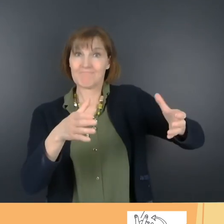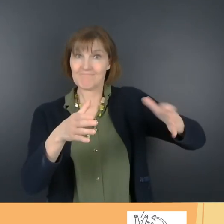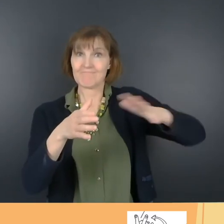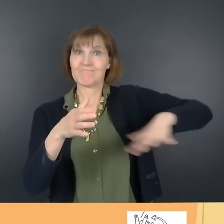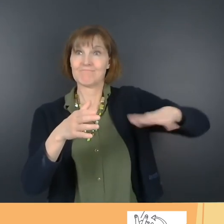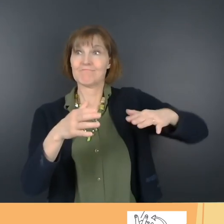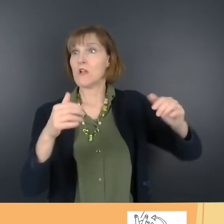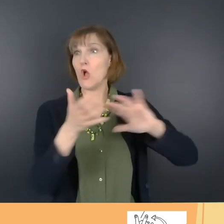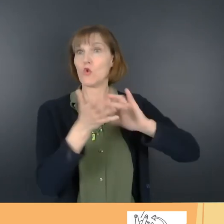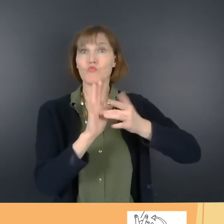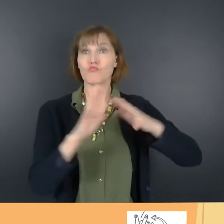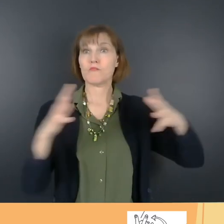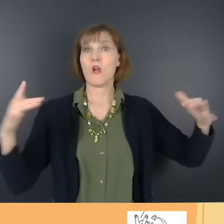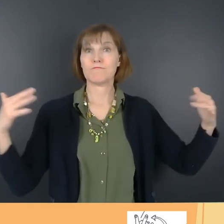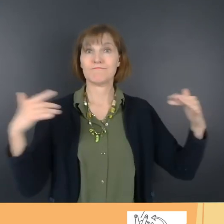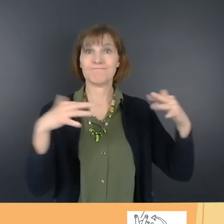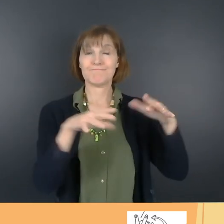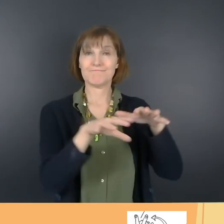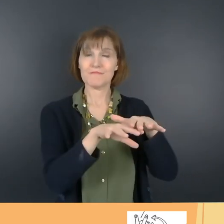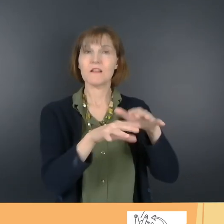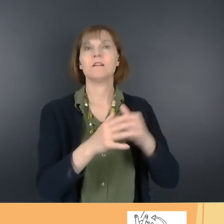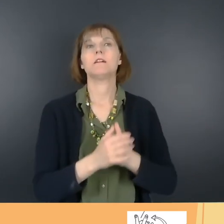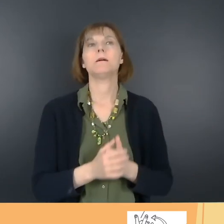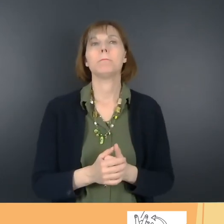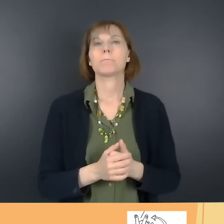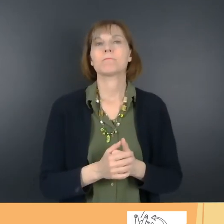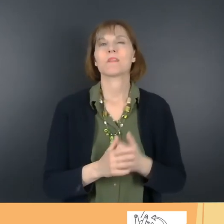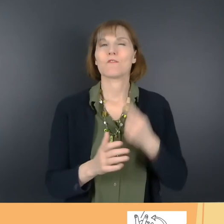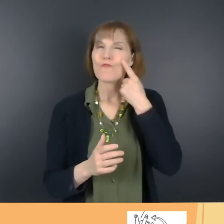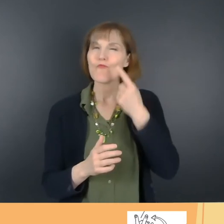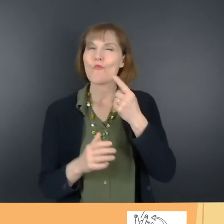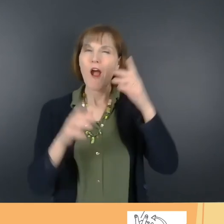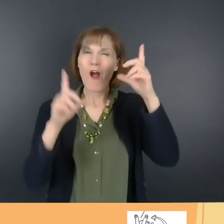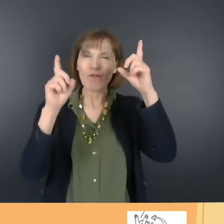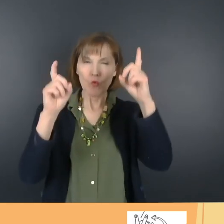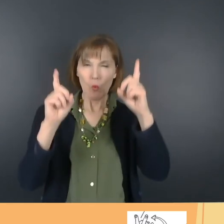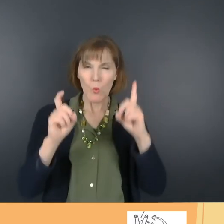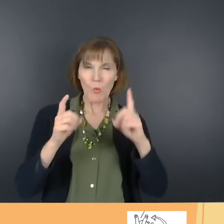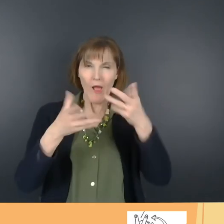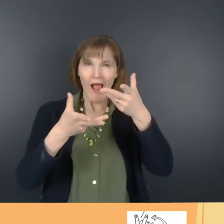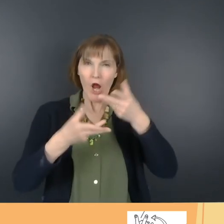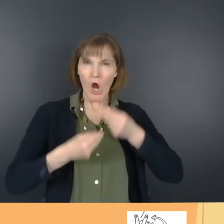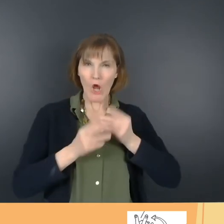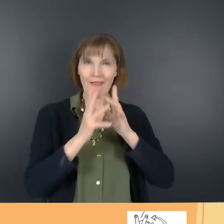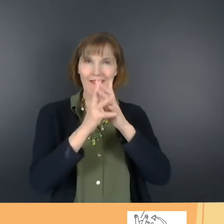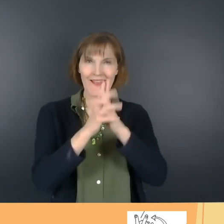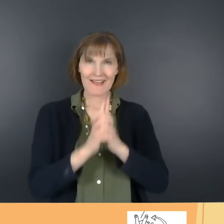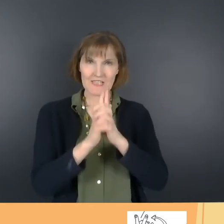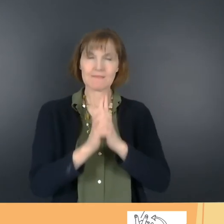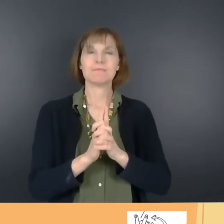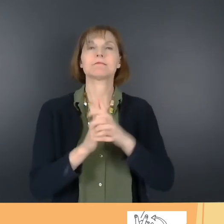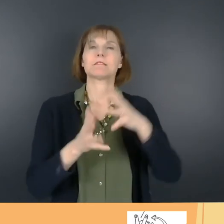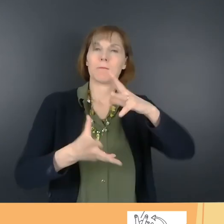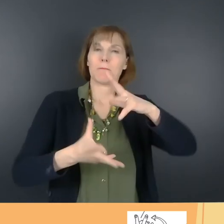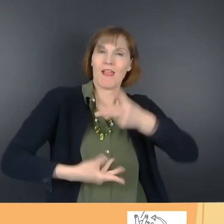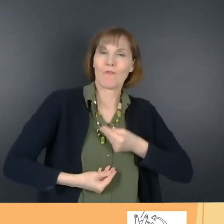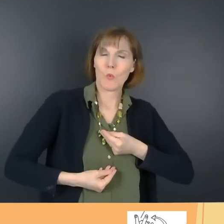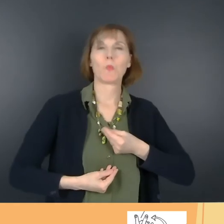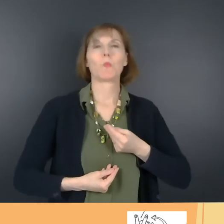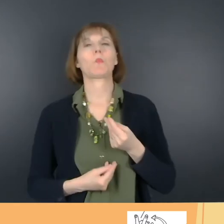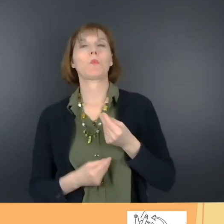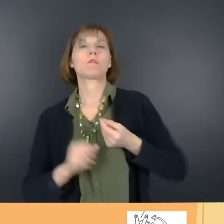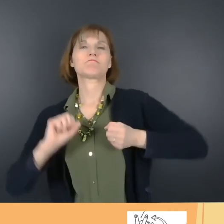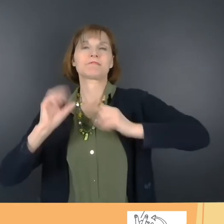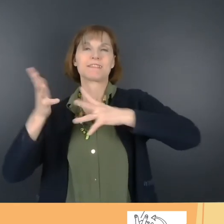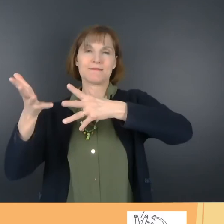espace de, un espace commun. Alors là, ça, ça veut dire accueil, église,